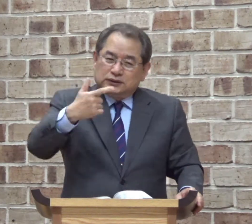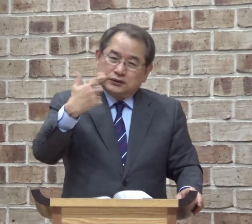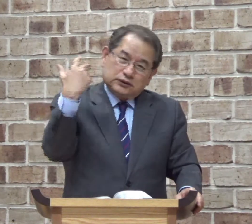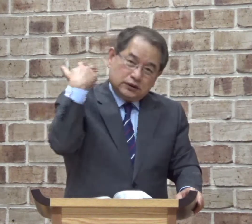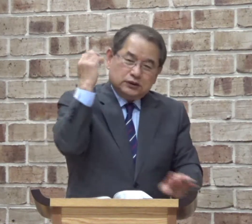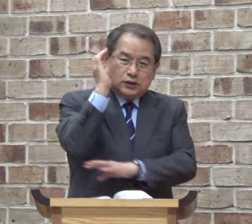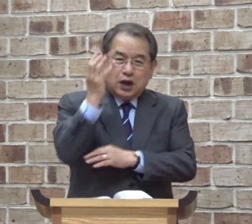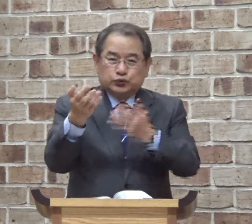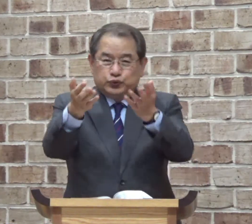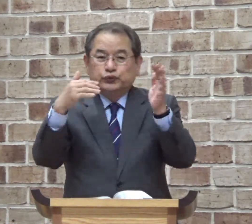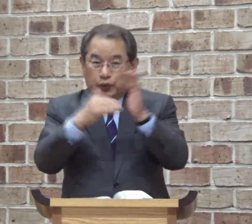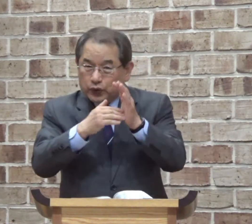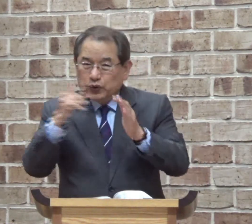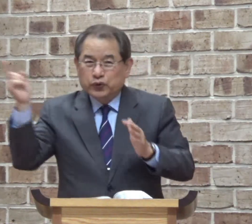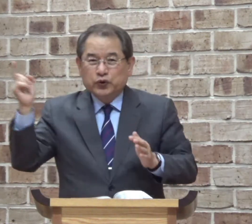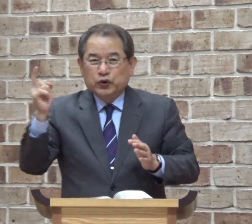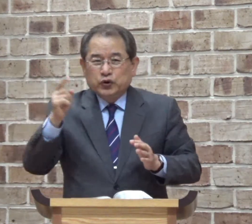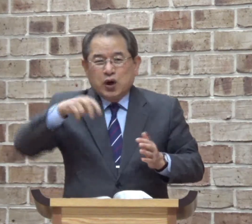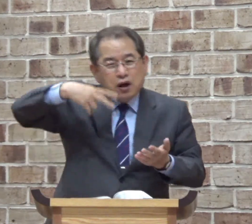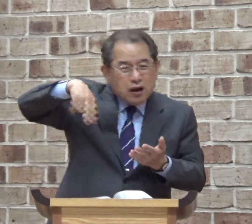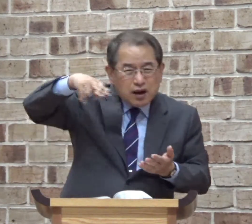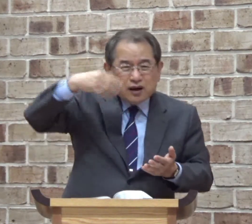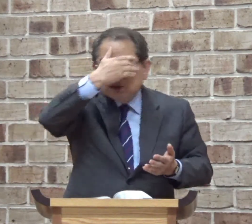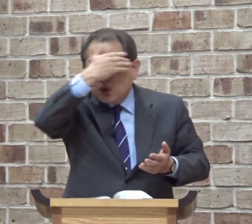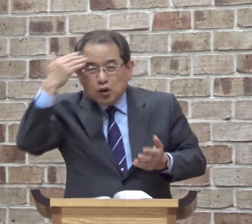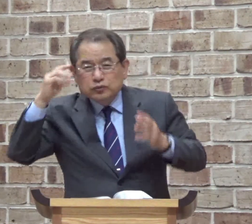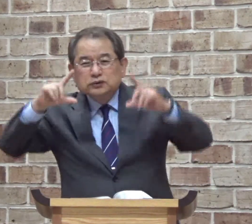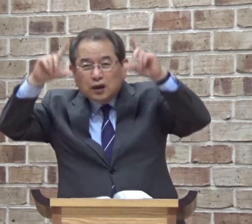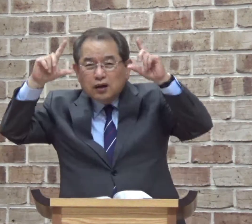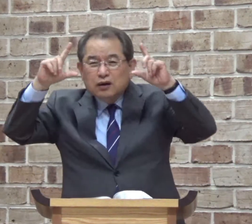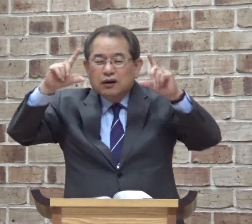호색하며 그렇게 지내다가 어머니의 기도로 돌아온 성자입니다.